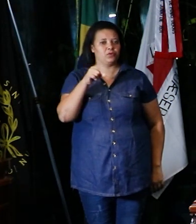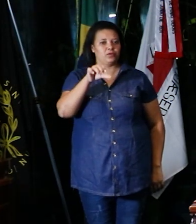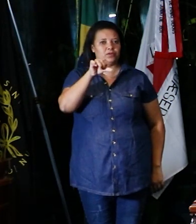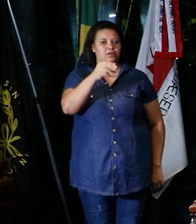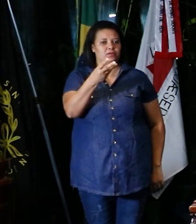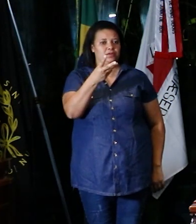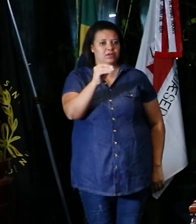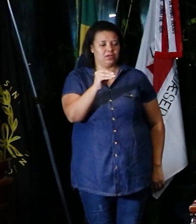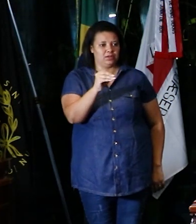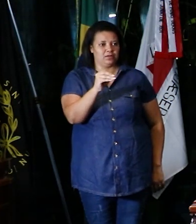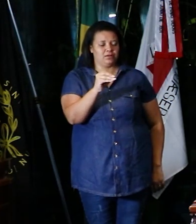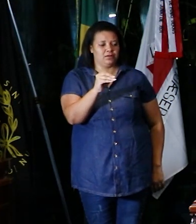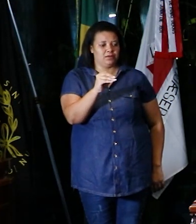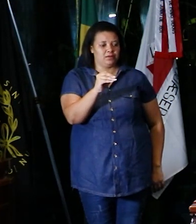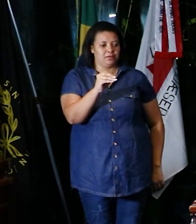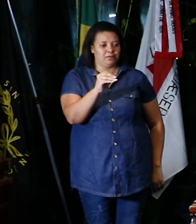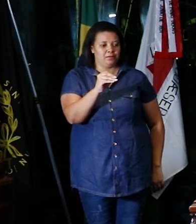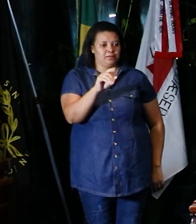em